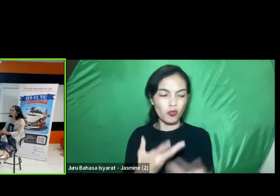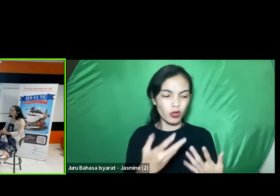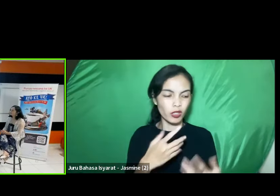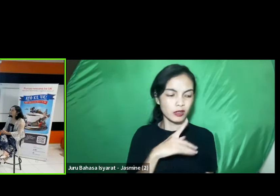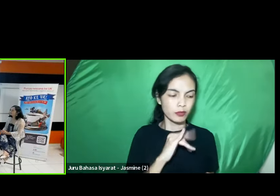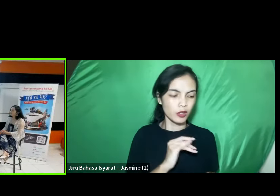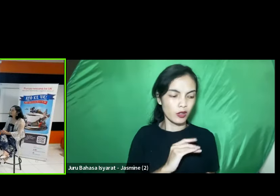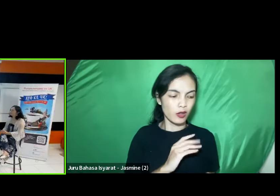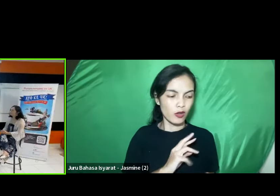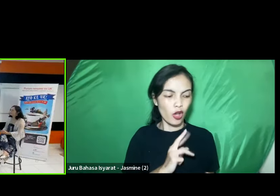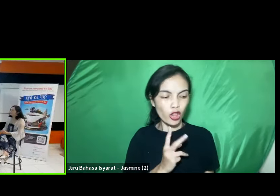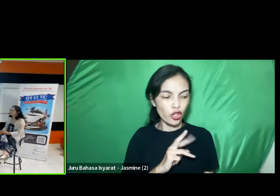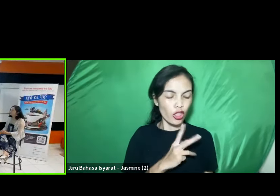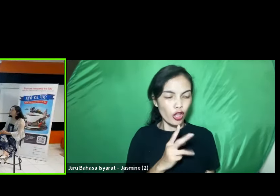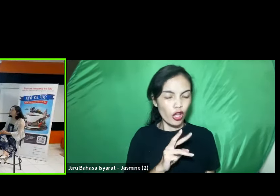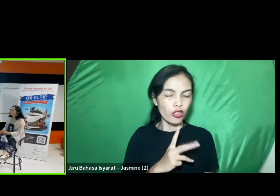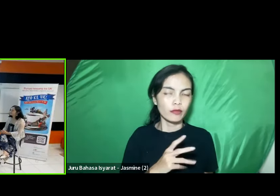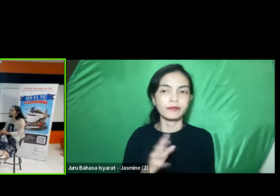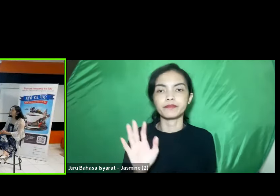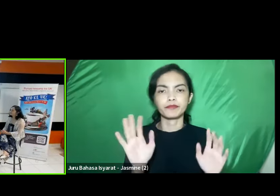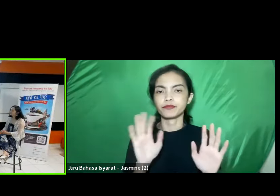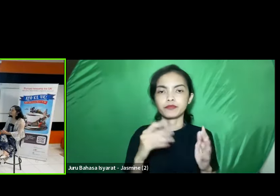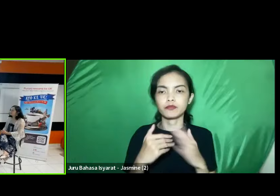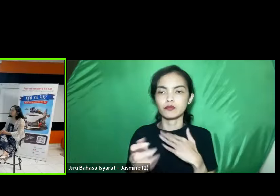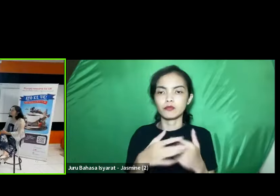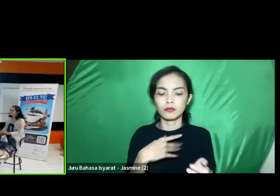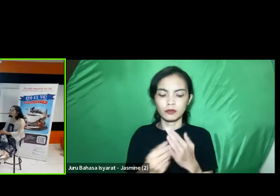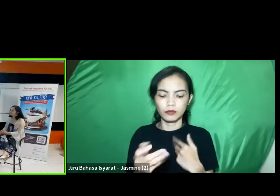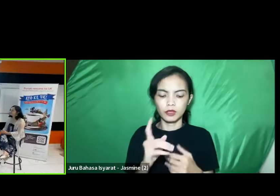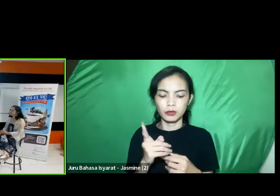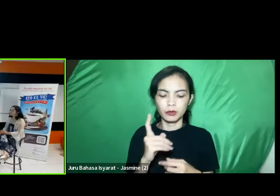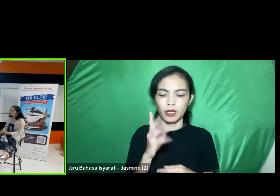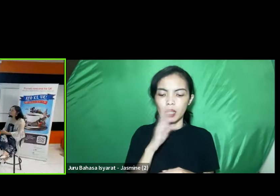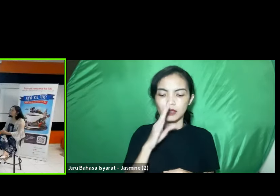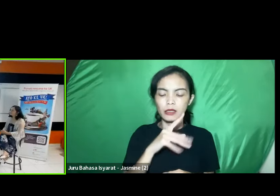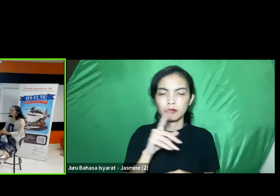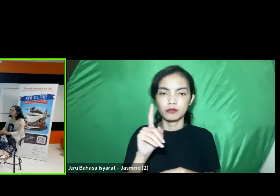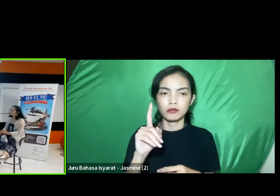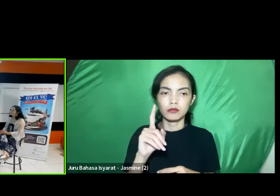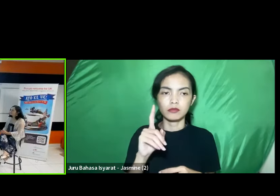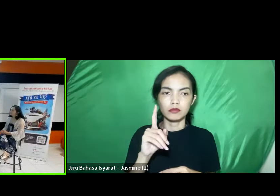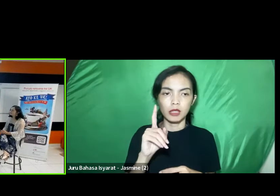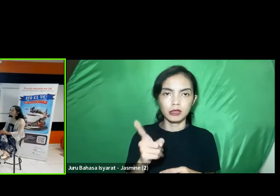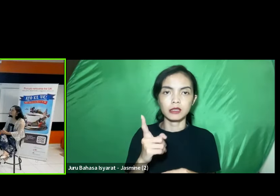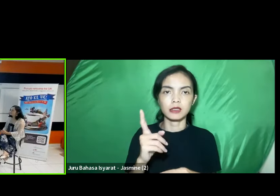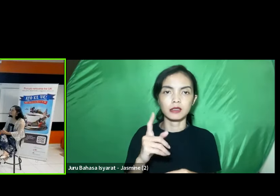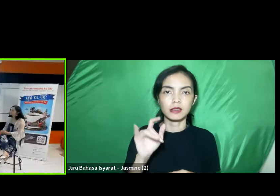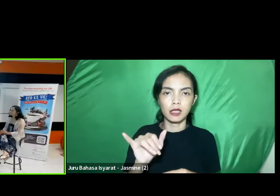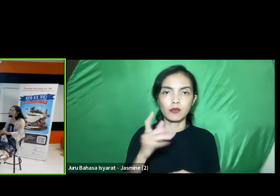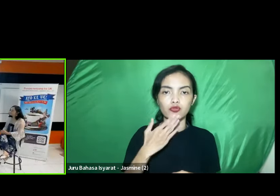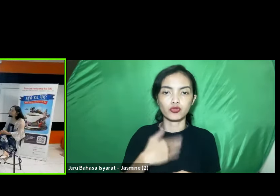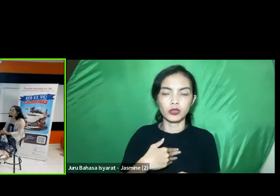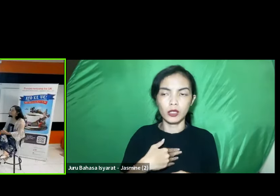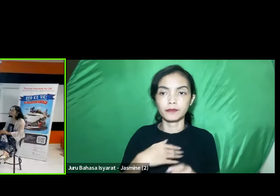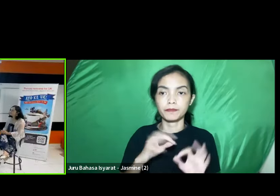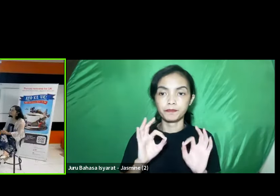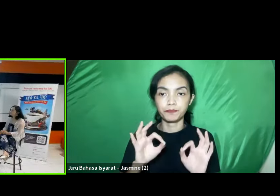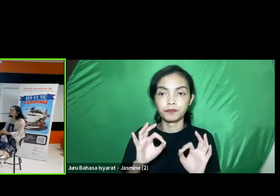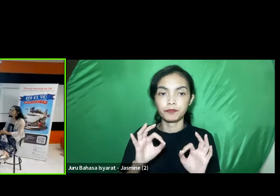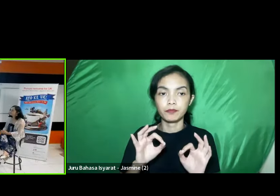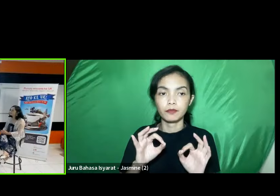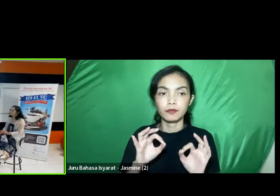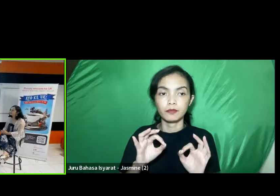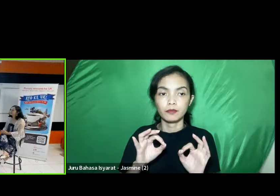labi lagi ganti-ganti enggak juga karena Pasti kalian punya ya masing-masing paling Kayaknya itu sih secara teknis Oh